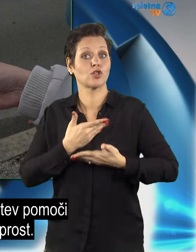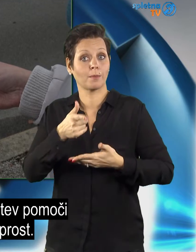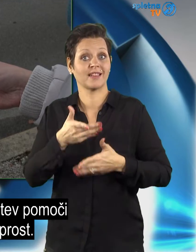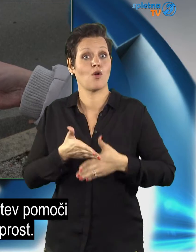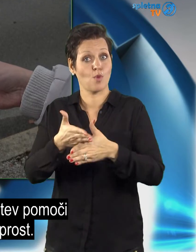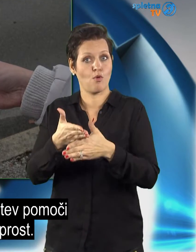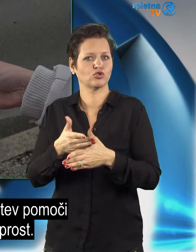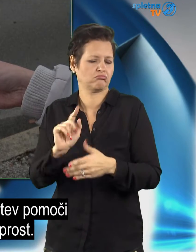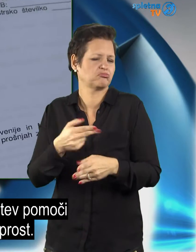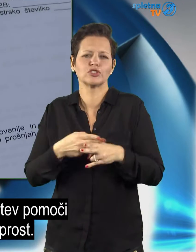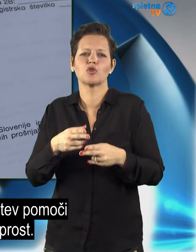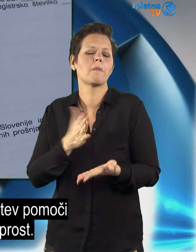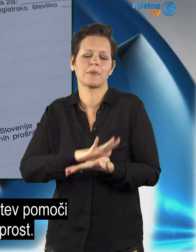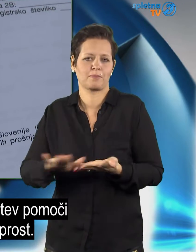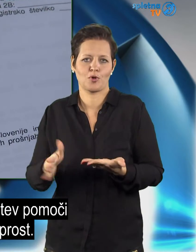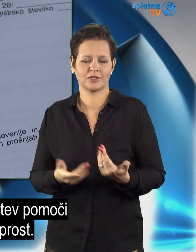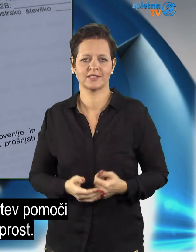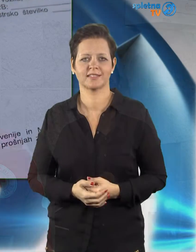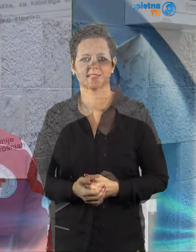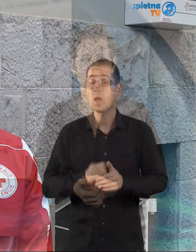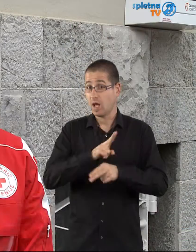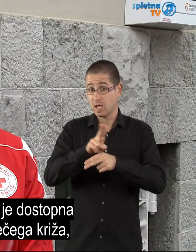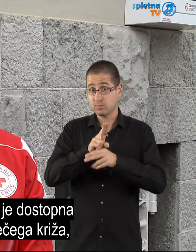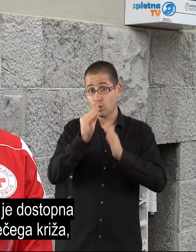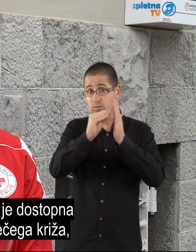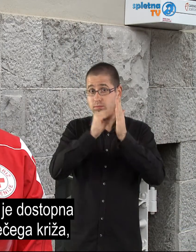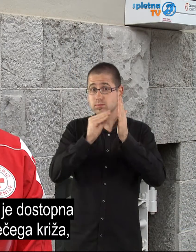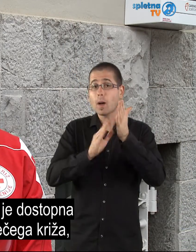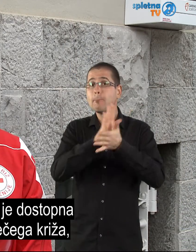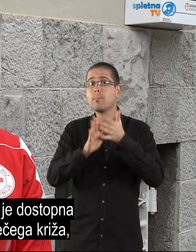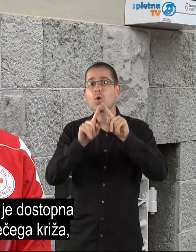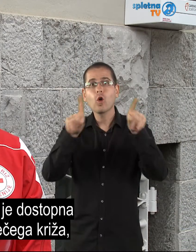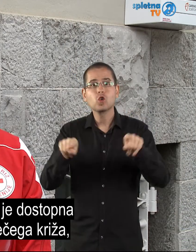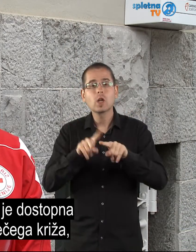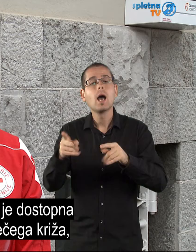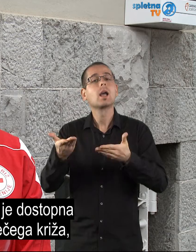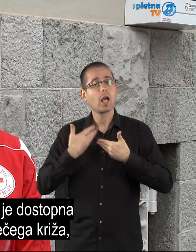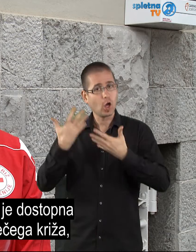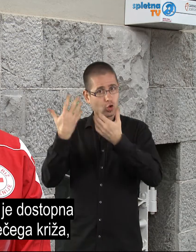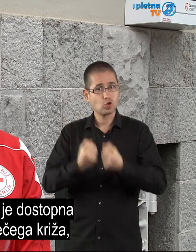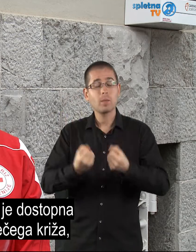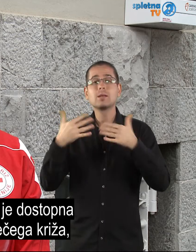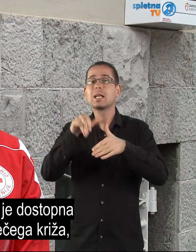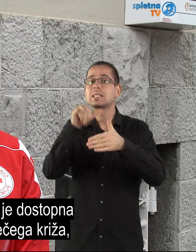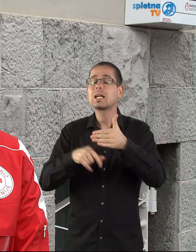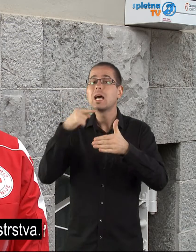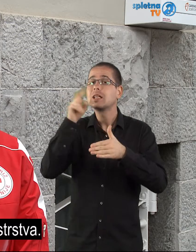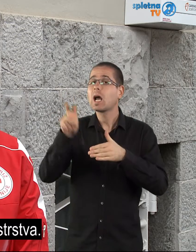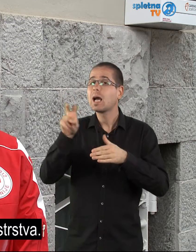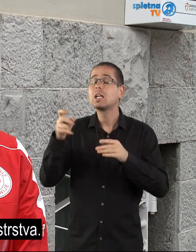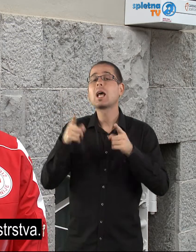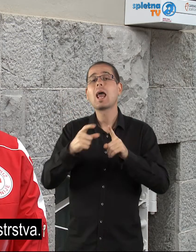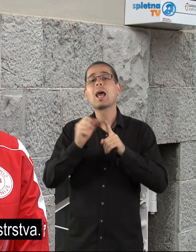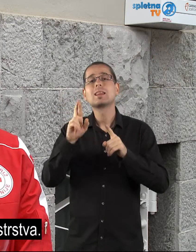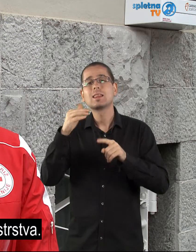Postopek za pridobitev pomoči je povsem preprost. Izpolni se prošnjo, ki je dostopna na spletni strani Rdečega križa, Darsa